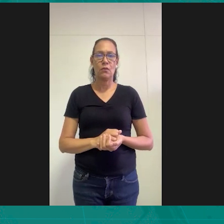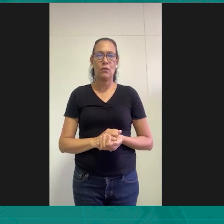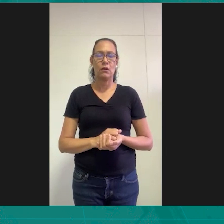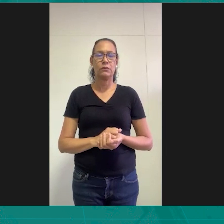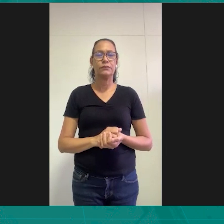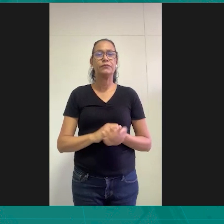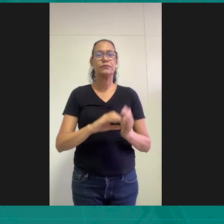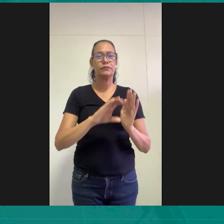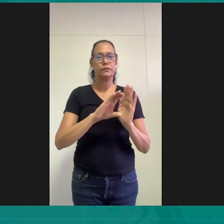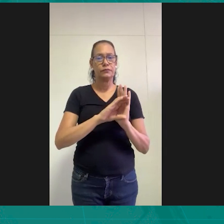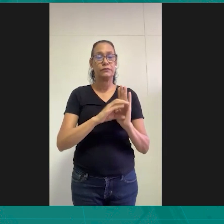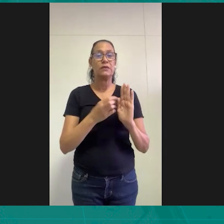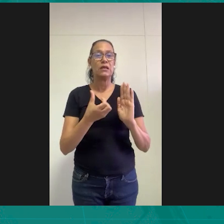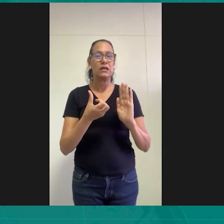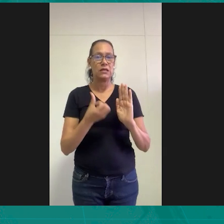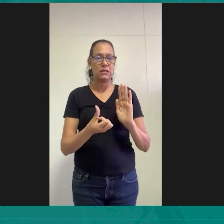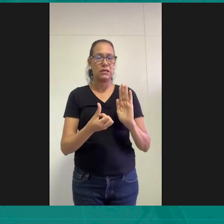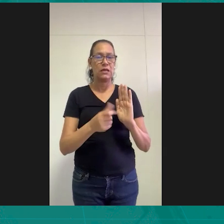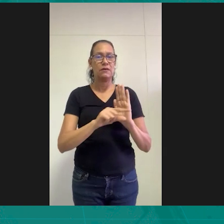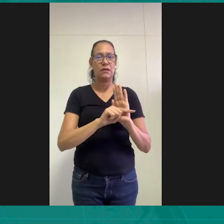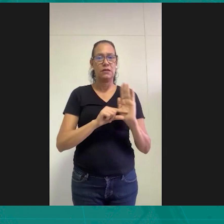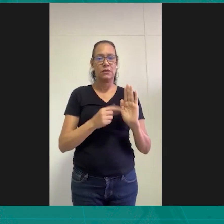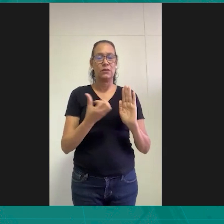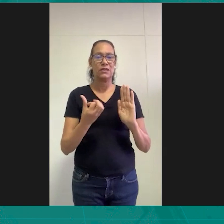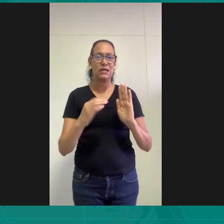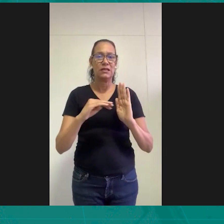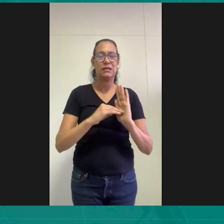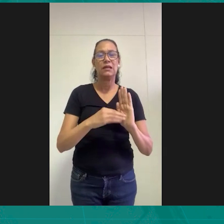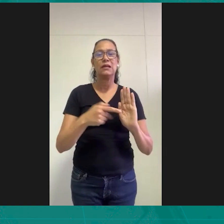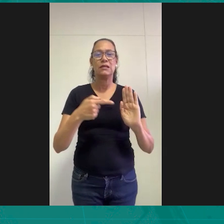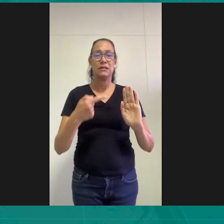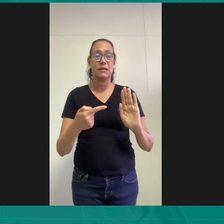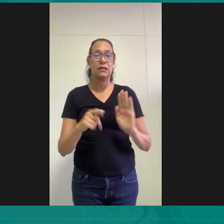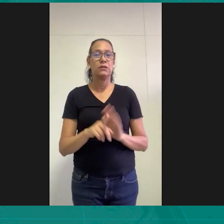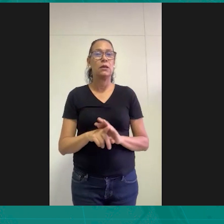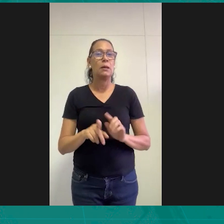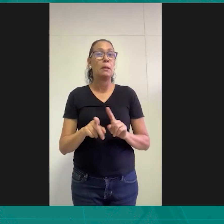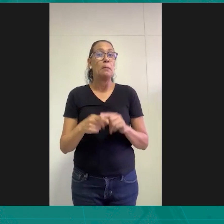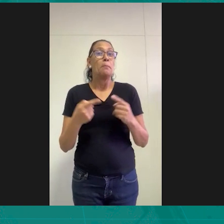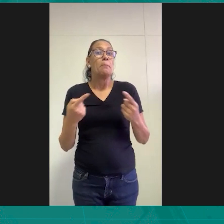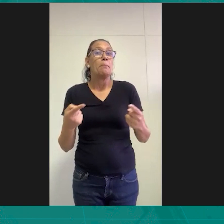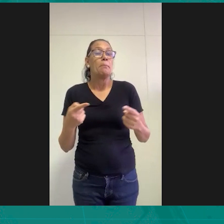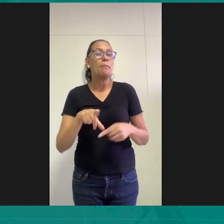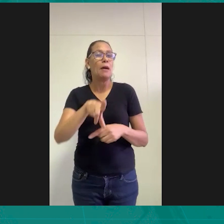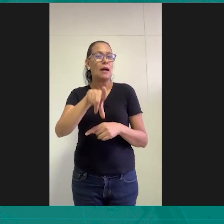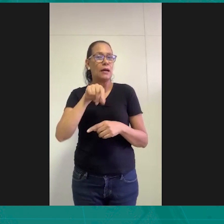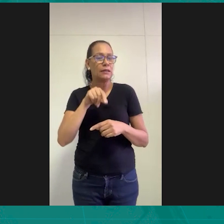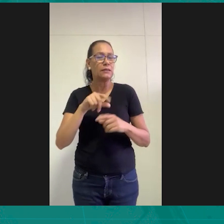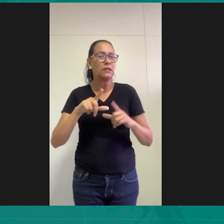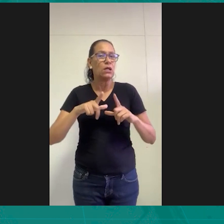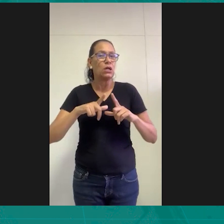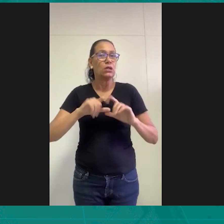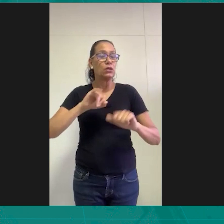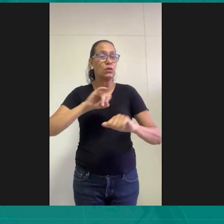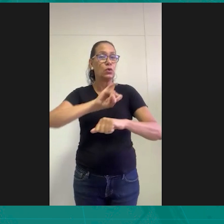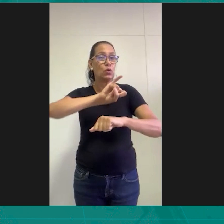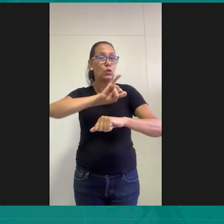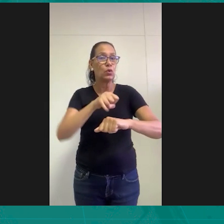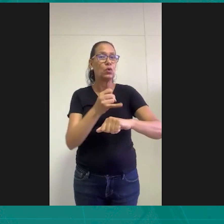e 7. Mas escolhi Jerusalém para que ali